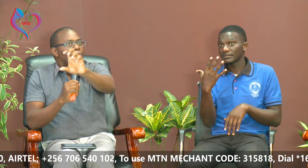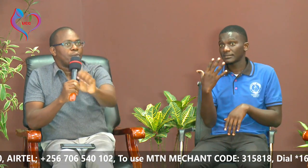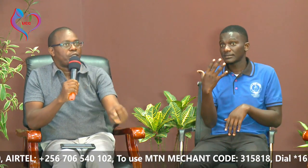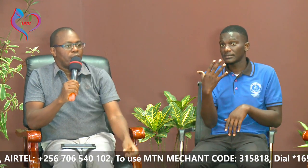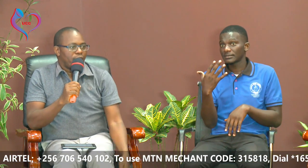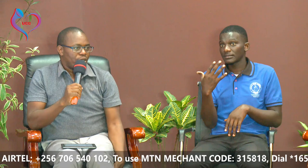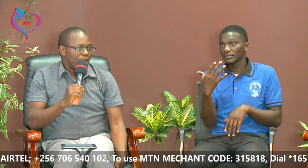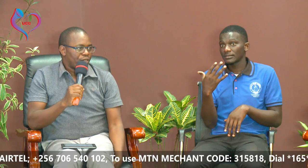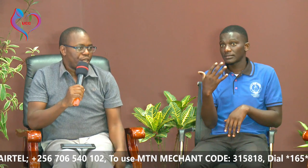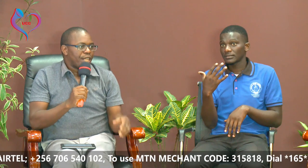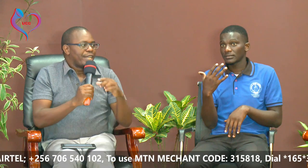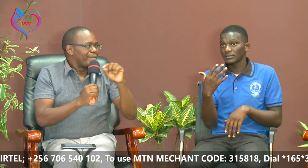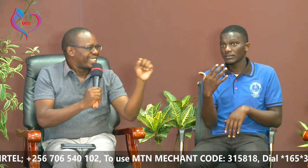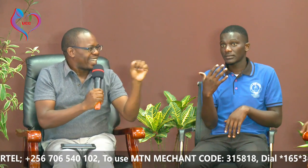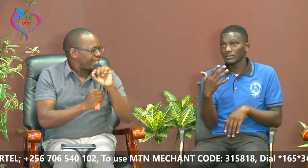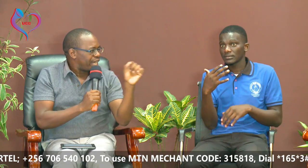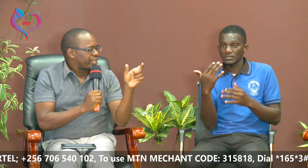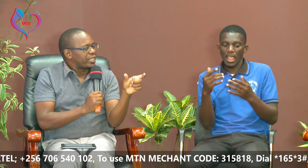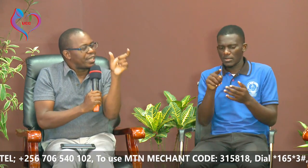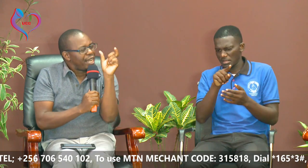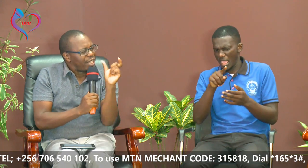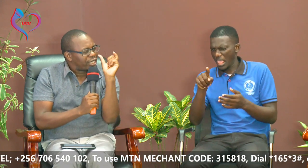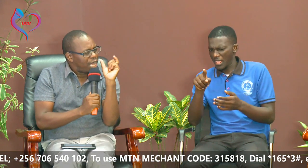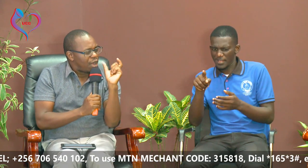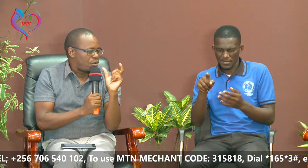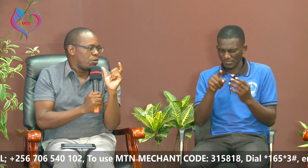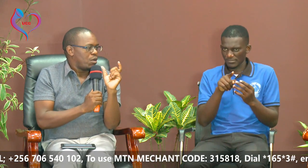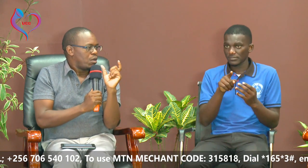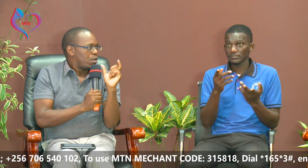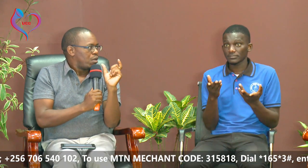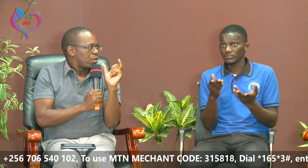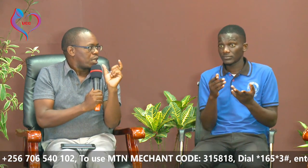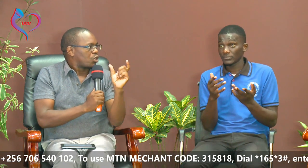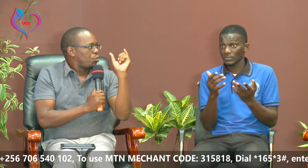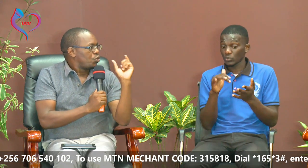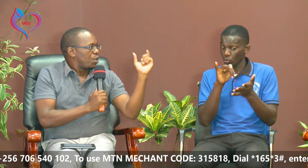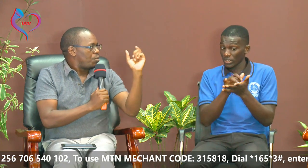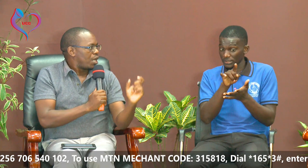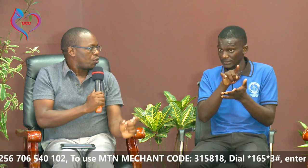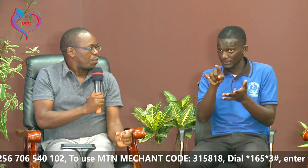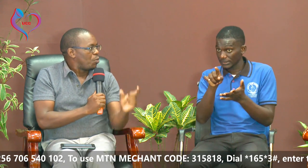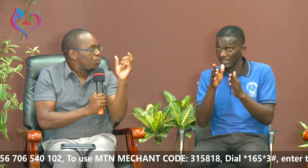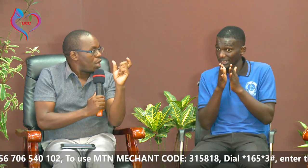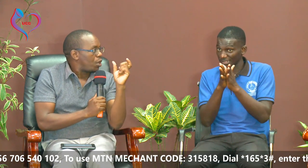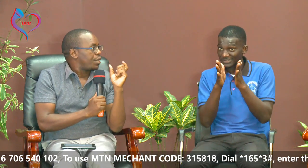12 mu 9 abateka kadashi kati kadasha ako kika tubulira obulamu bwa kaluga buli mwako